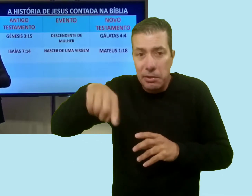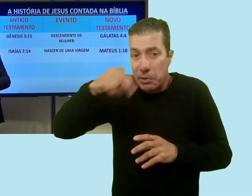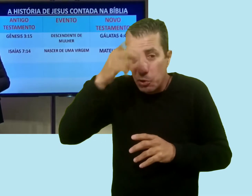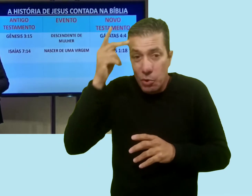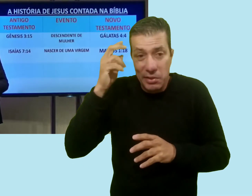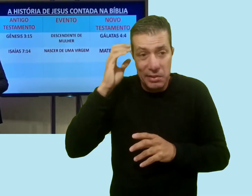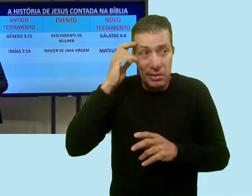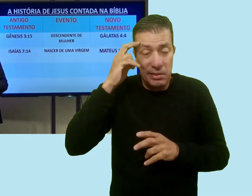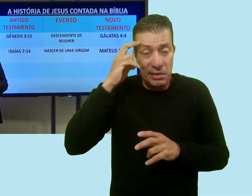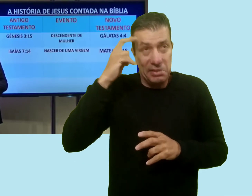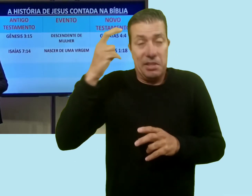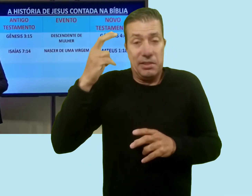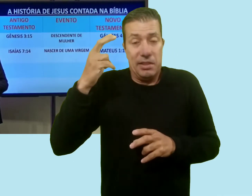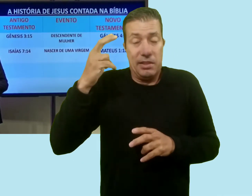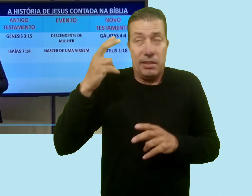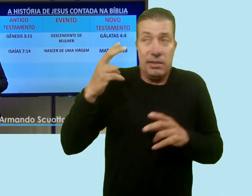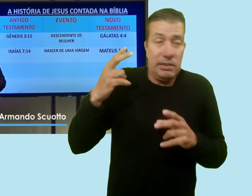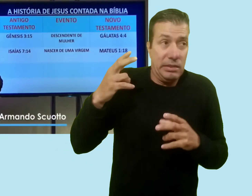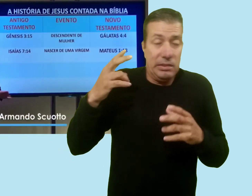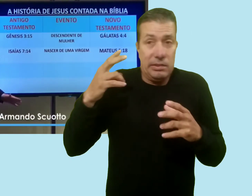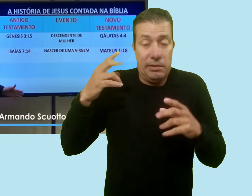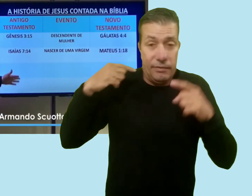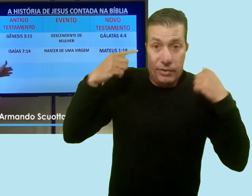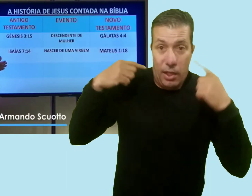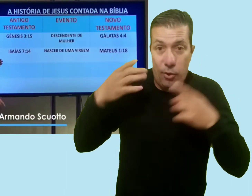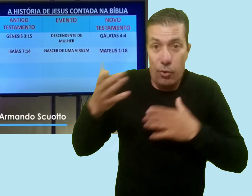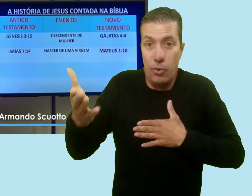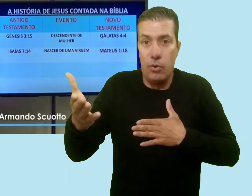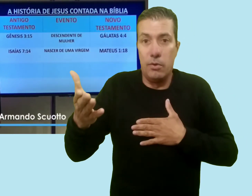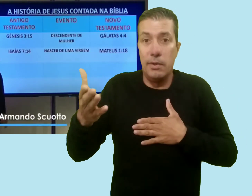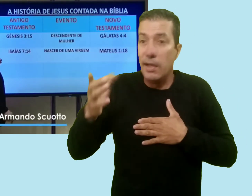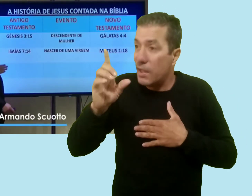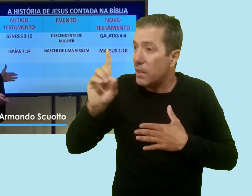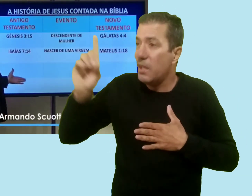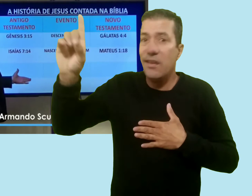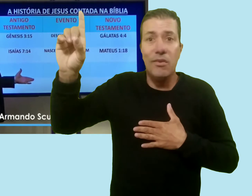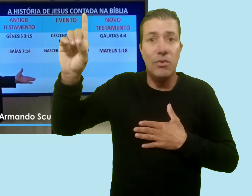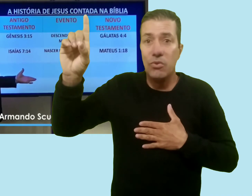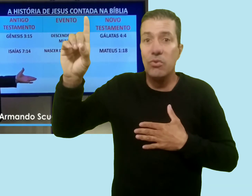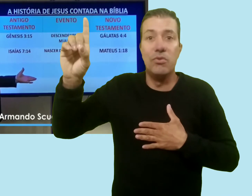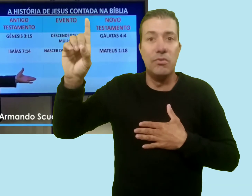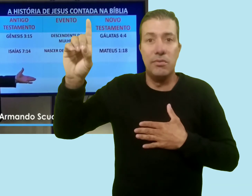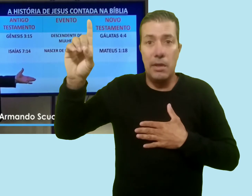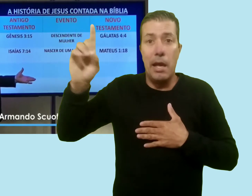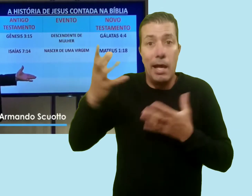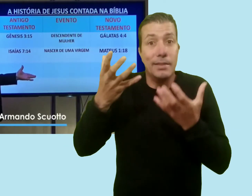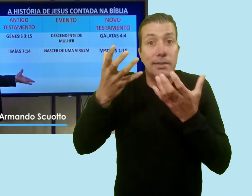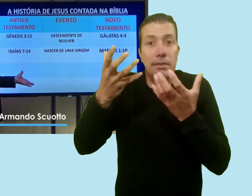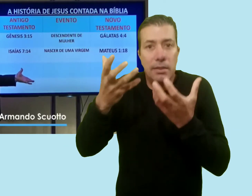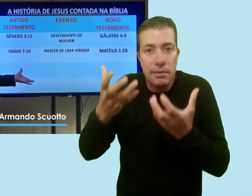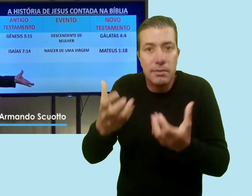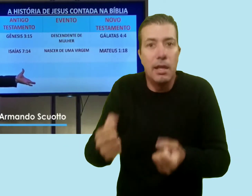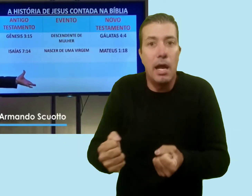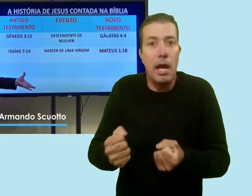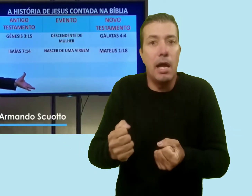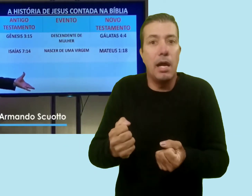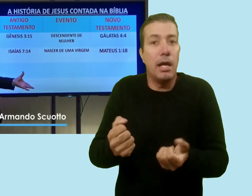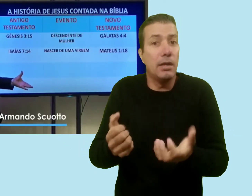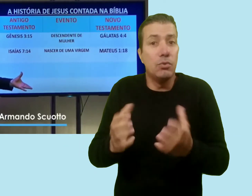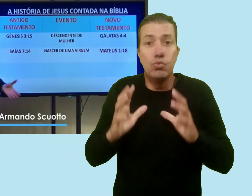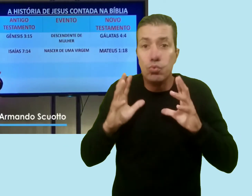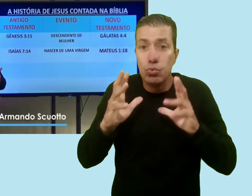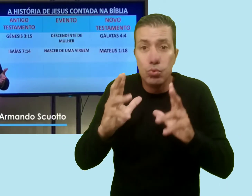os sábios. Isso aqui é uma loucura, mas é de Deus. E de Deus a gente pode